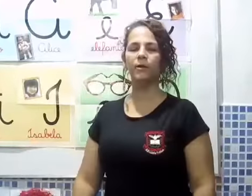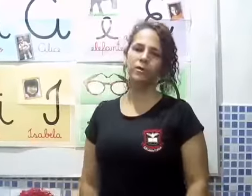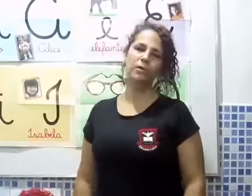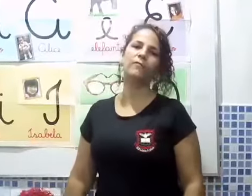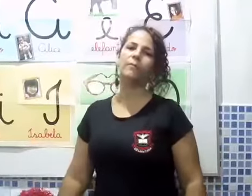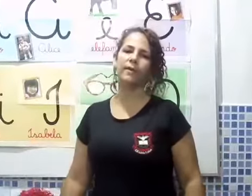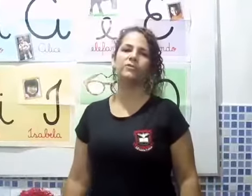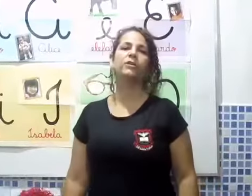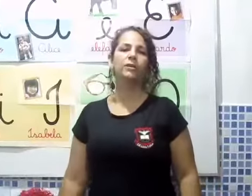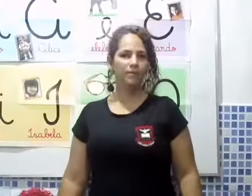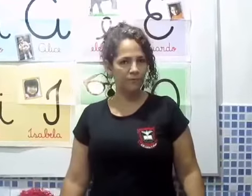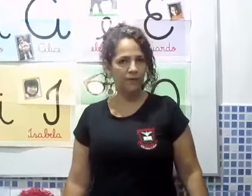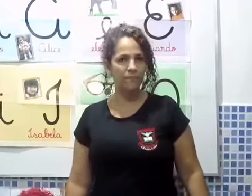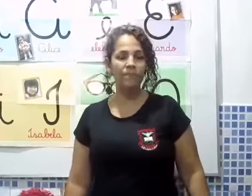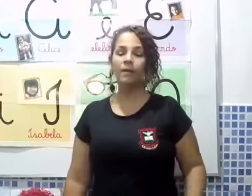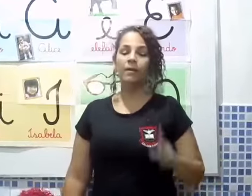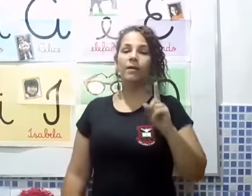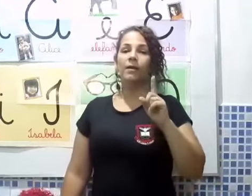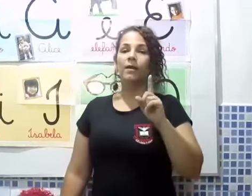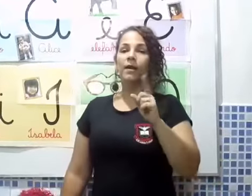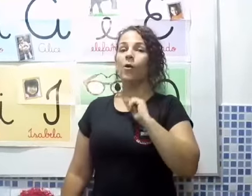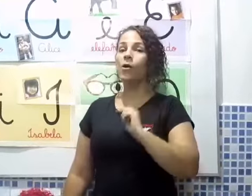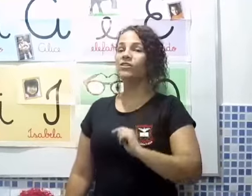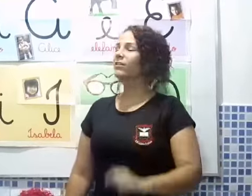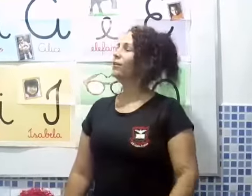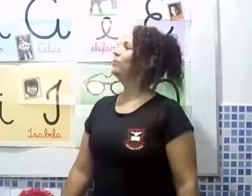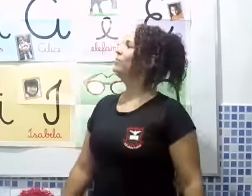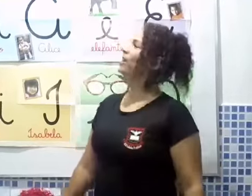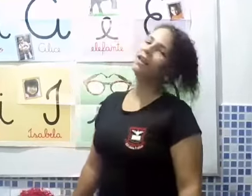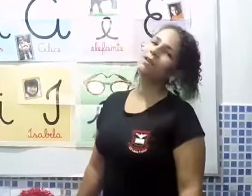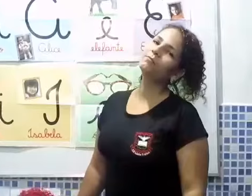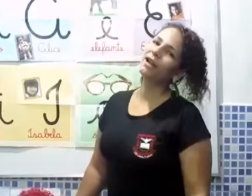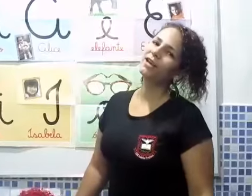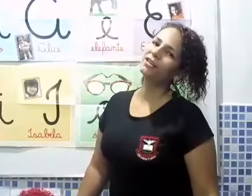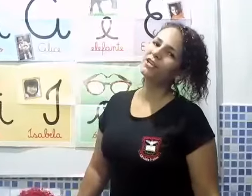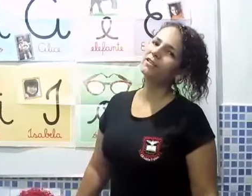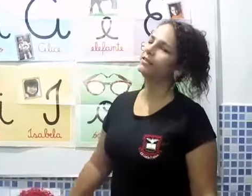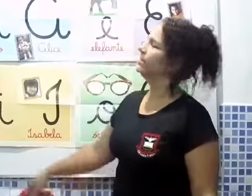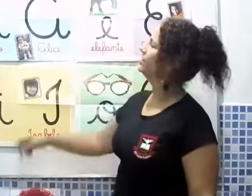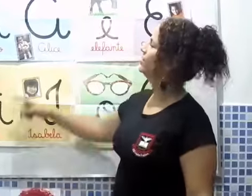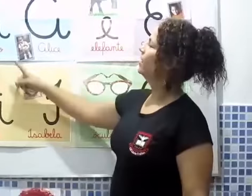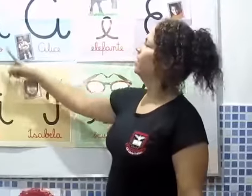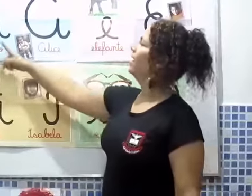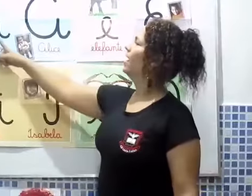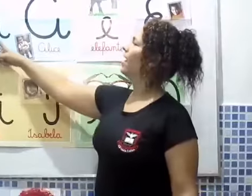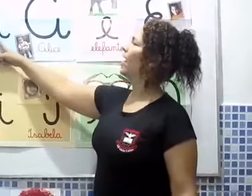reunir novamente, né? Hoje nós vamos relembrar os repetidos. Ó. A